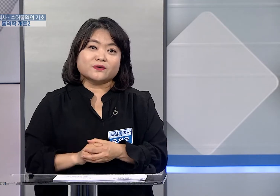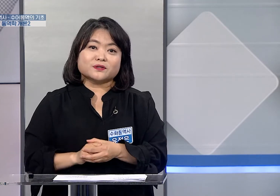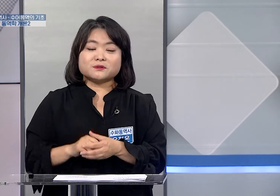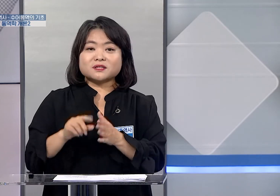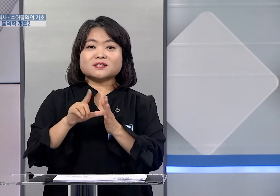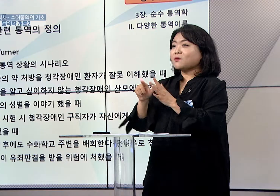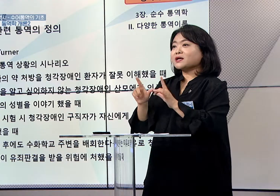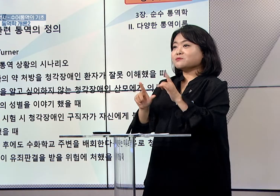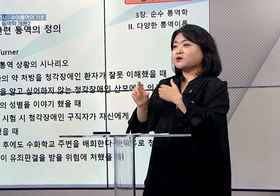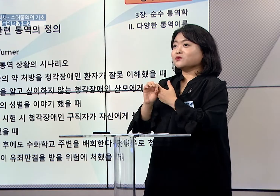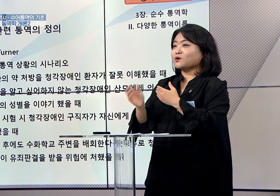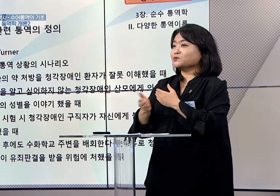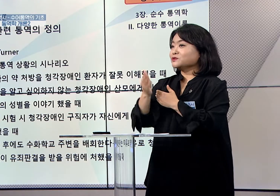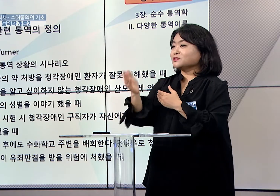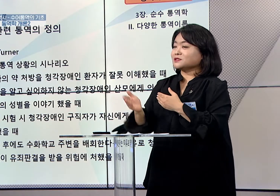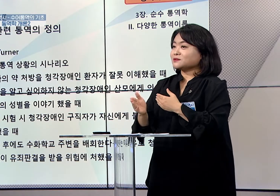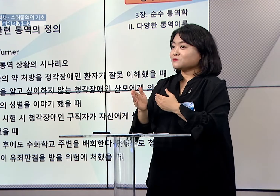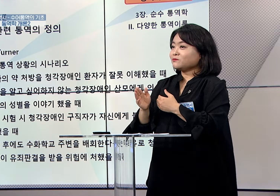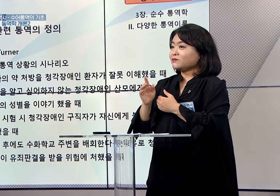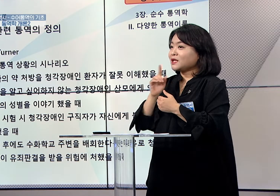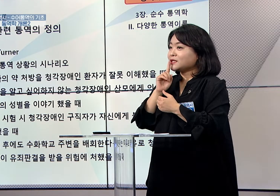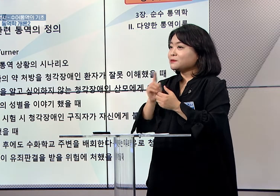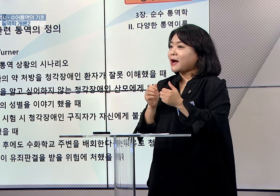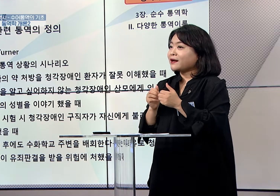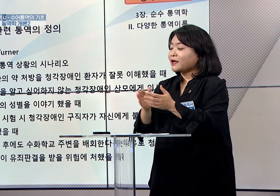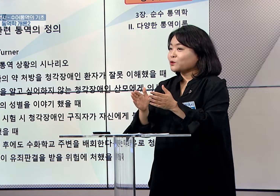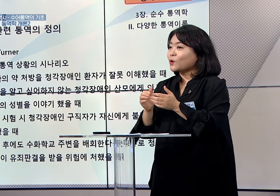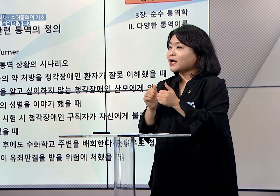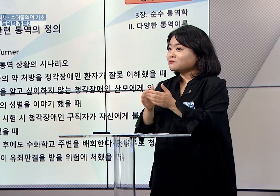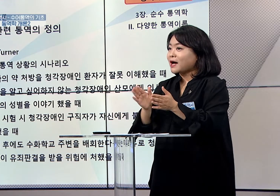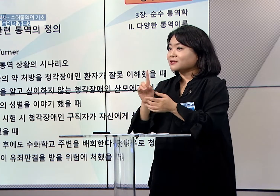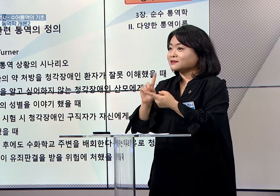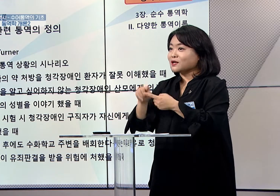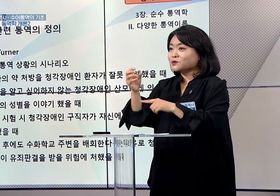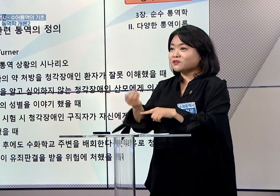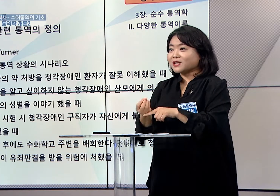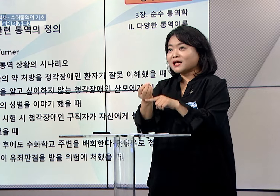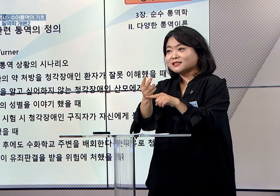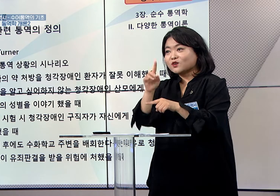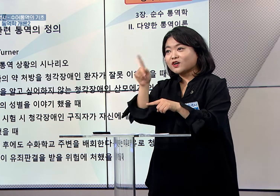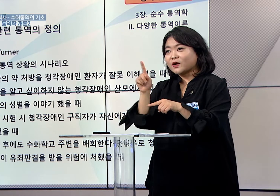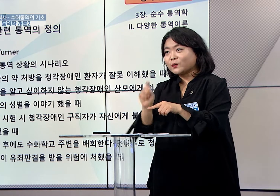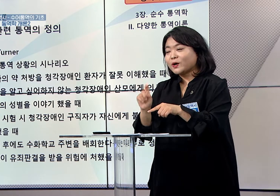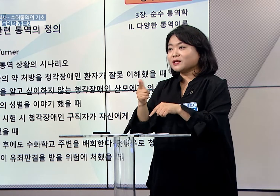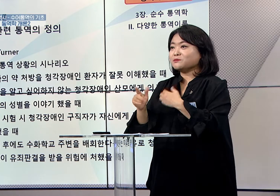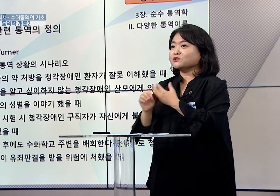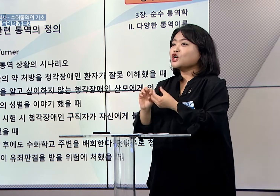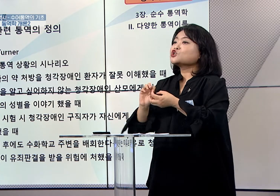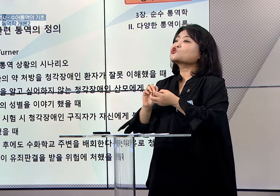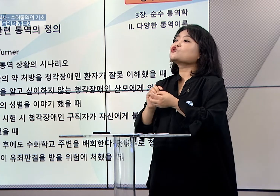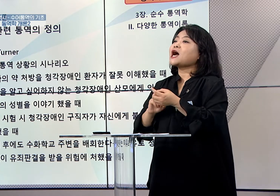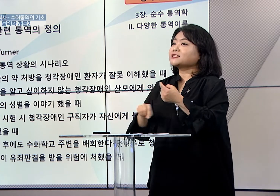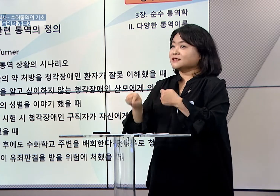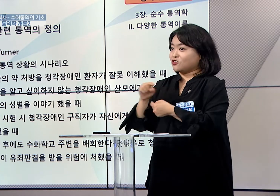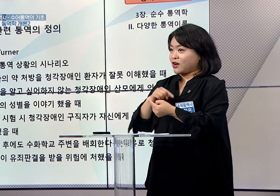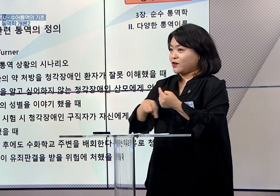이런 상황이면 여러분들은 이 말에 욕하는 말을 그대로 전달하실 건가요? 아니면 순화하실 건가요?